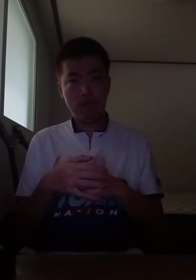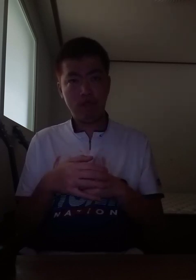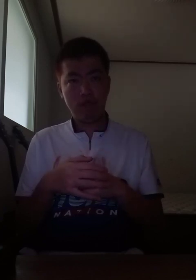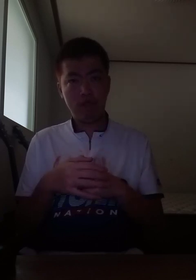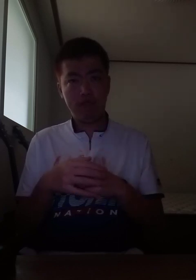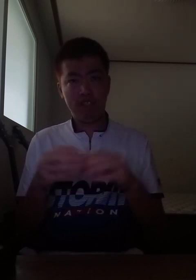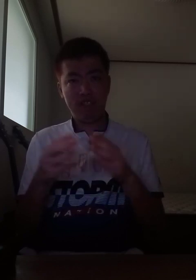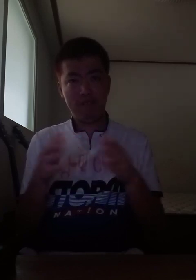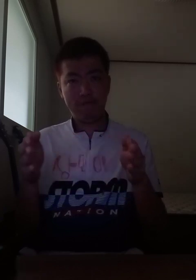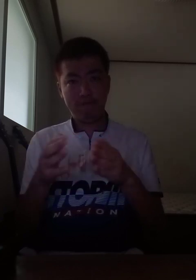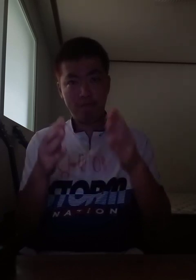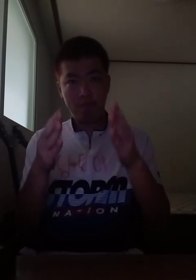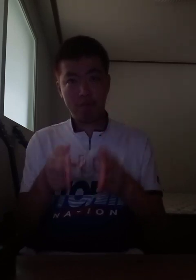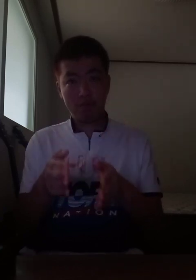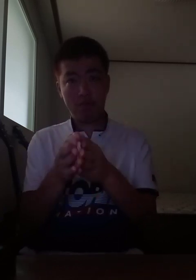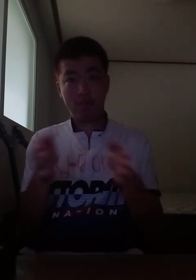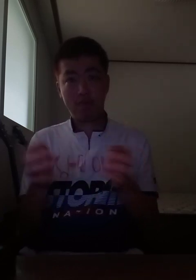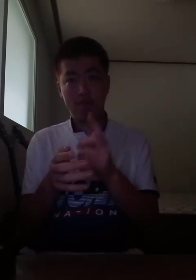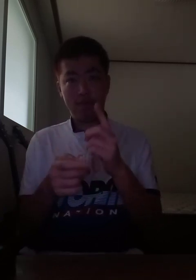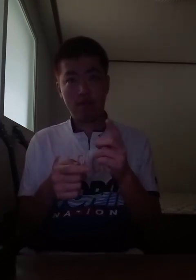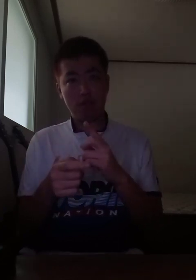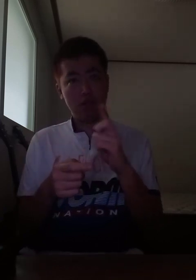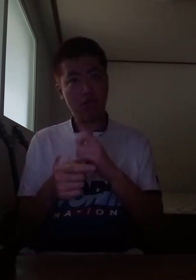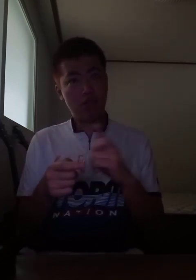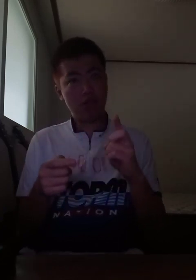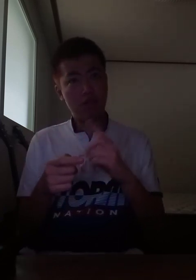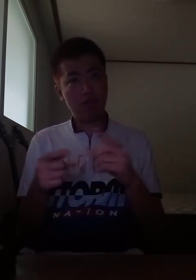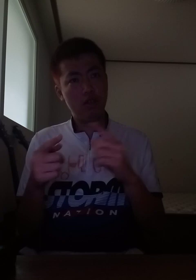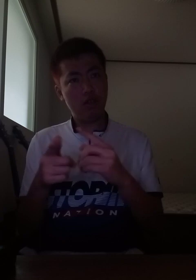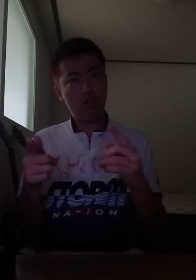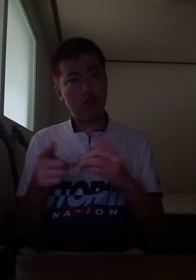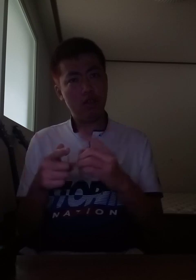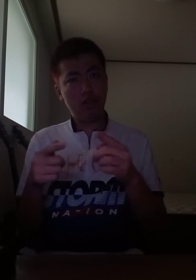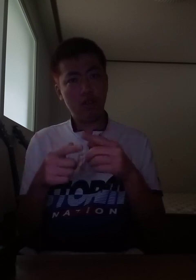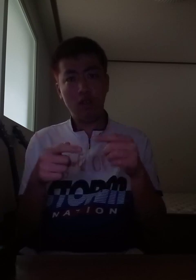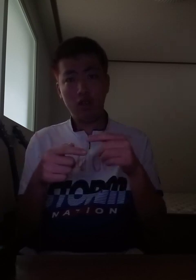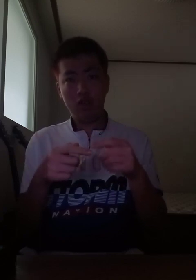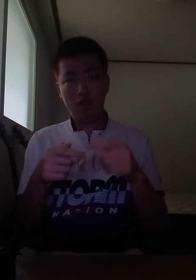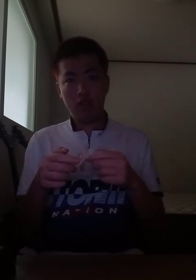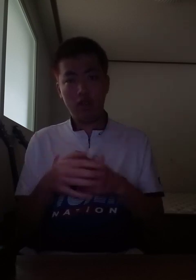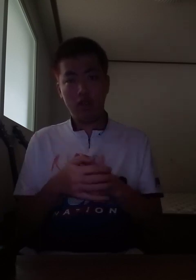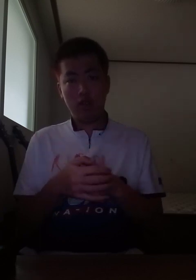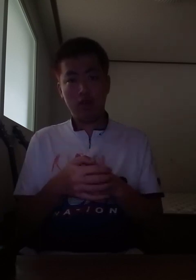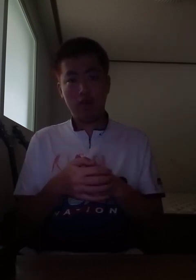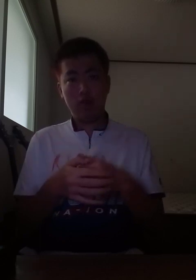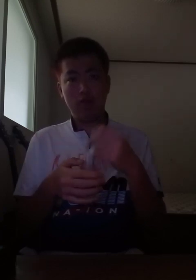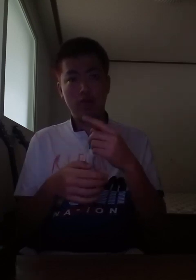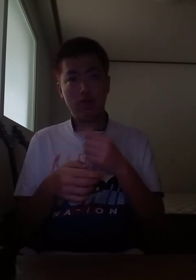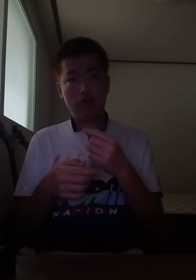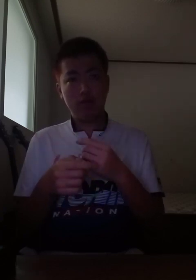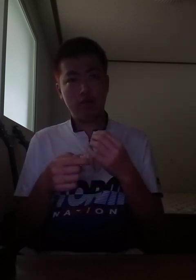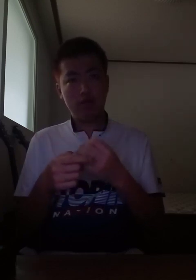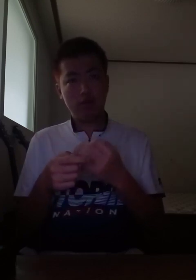지하차도 중앙선 한 복판에 설치되어 있어서 누르기 위해서는 인도에서 차도로 넘어와야 합니다. 이 비상벨이 중앙선에 설치가 되어